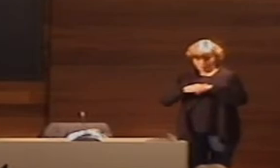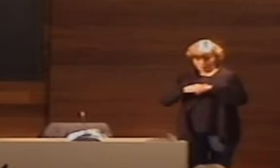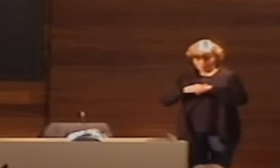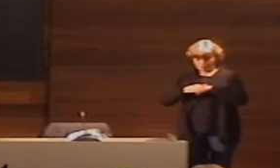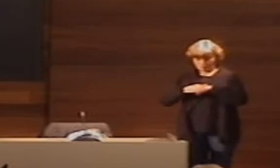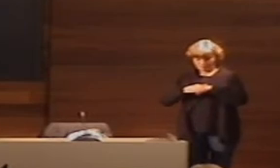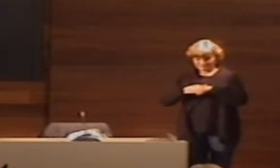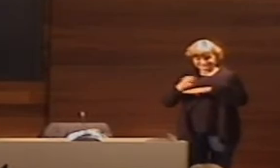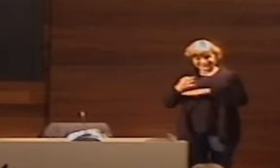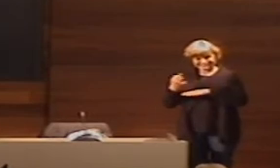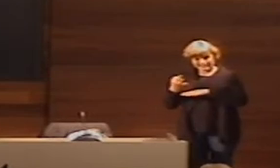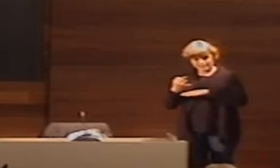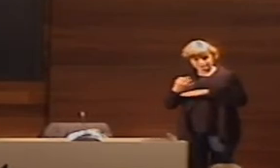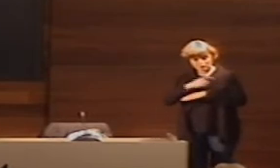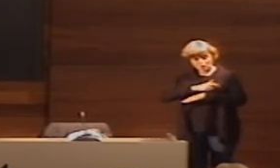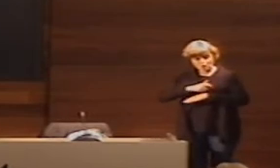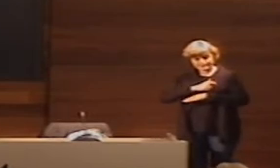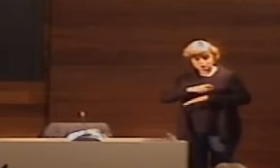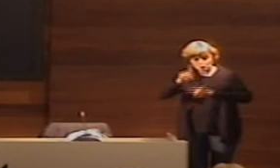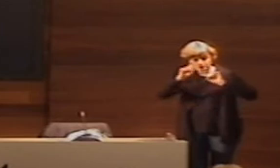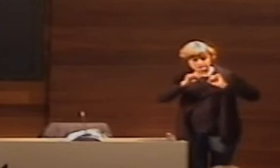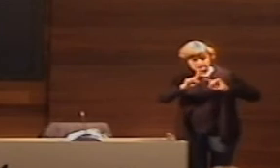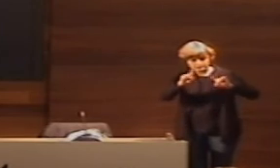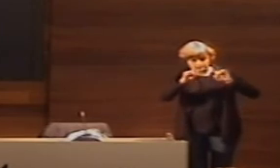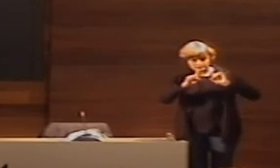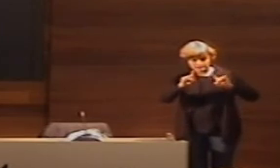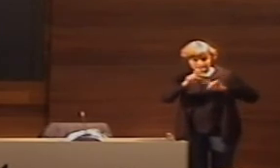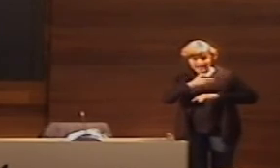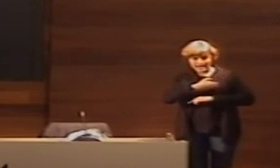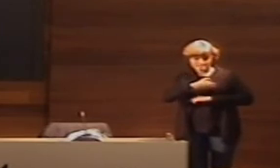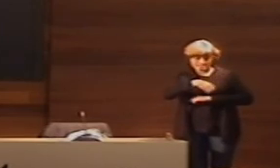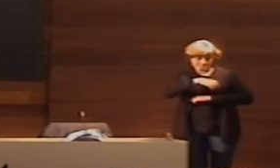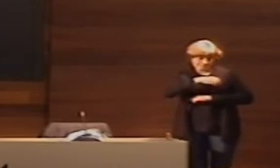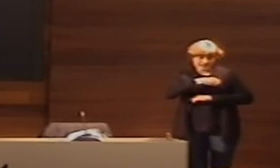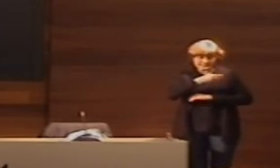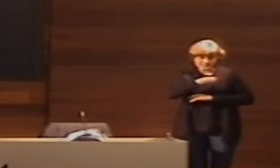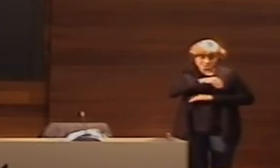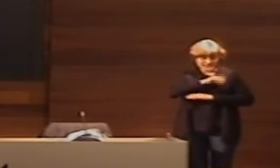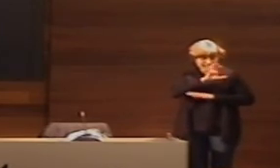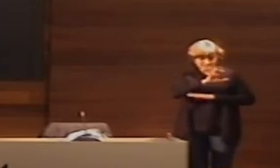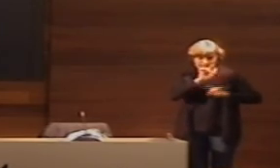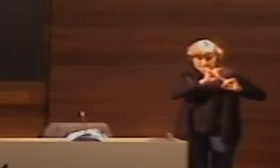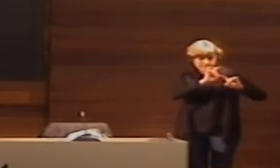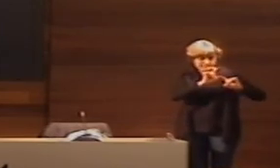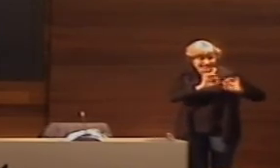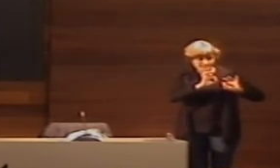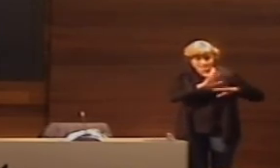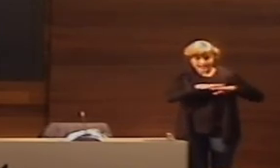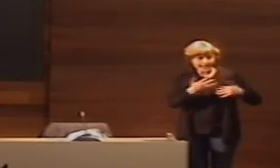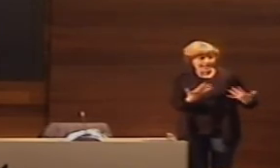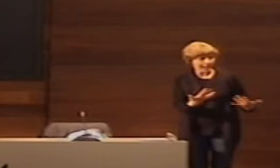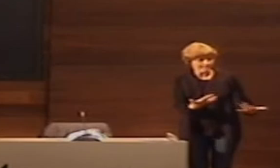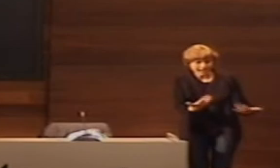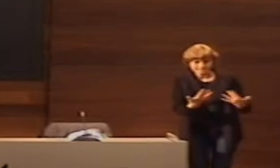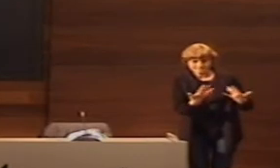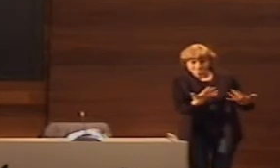unas recomendaciones específicas por parte de la Comisión para tratar de aderezar el camino, ¿no? Y este sistema, que ahora va, cuando se